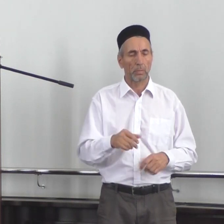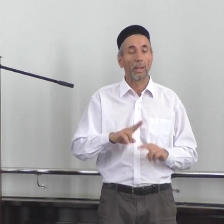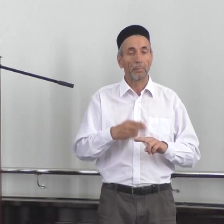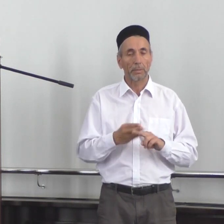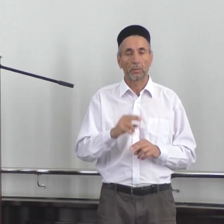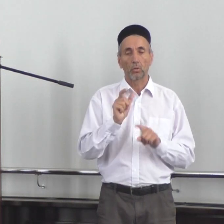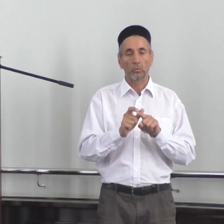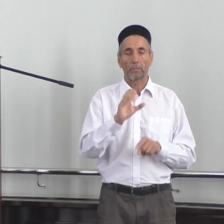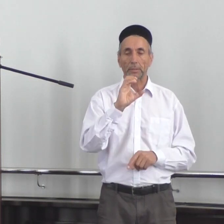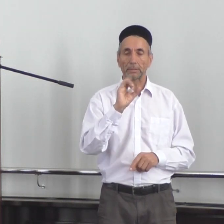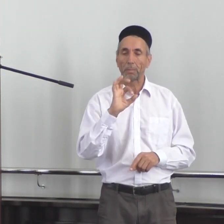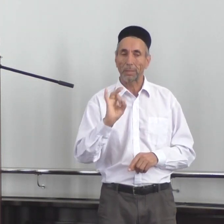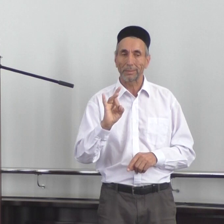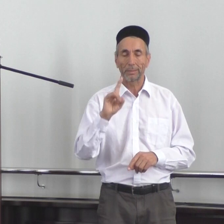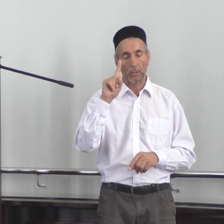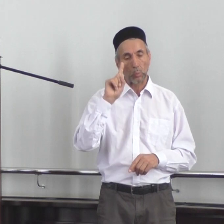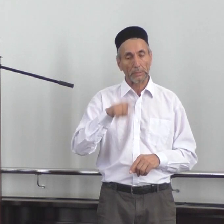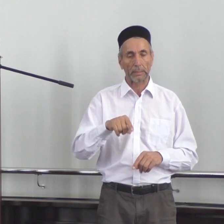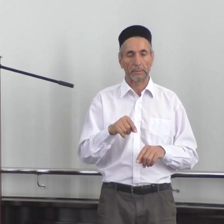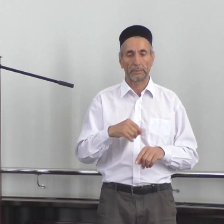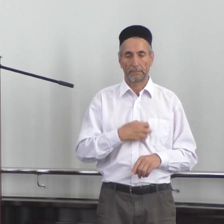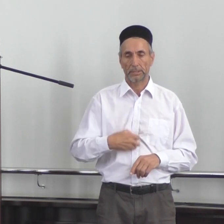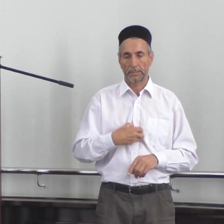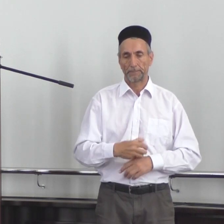Менә гакыл бит инде башкача эшле